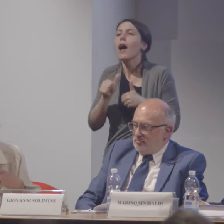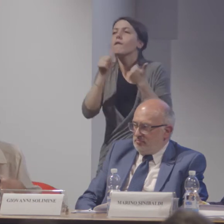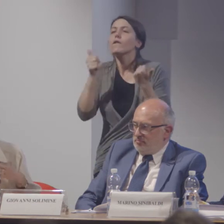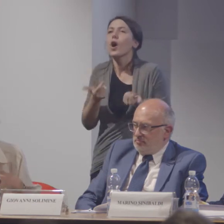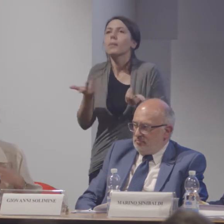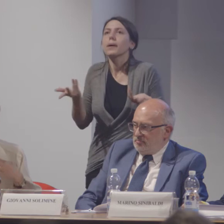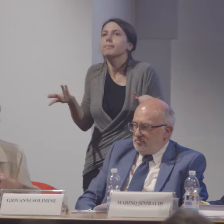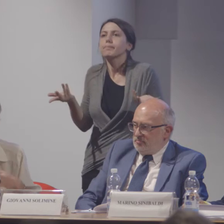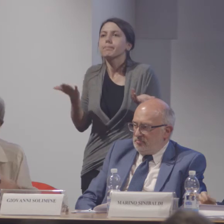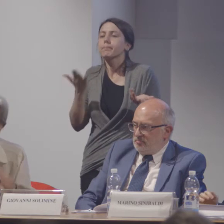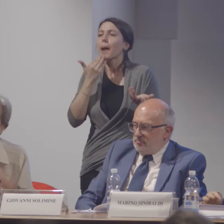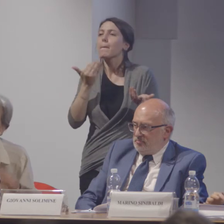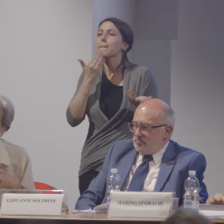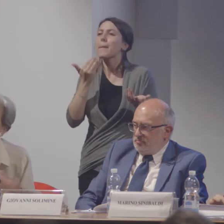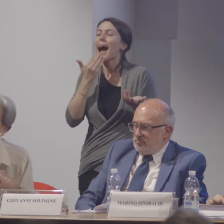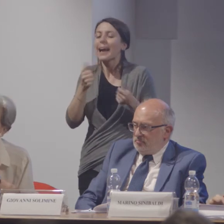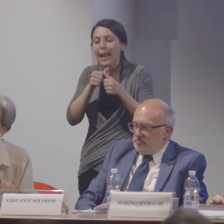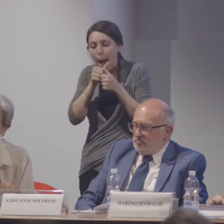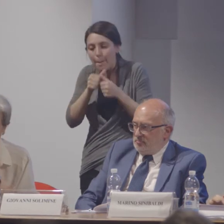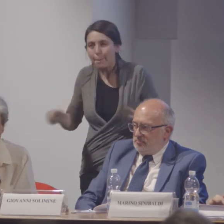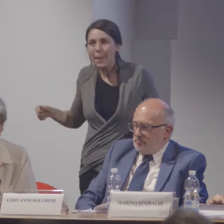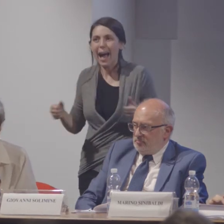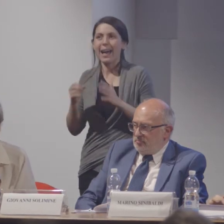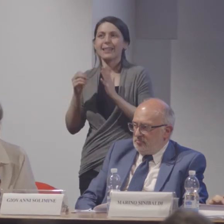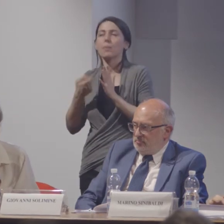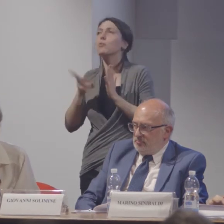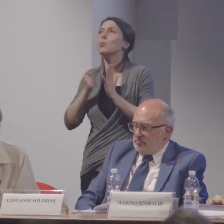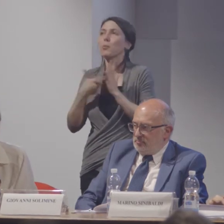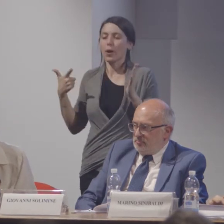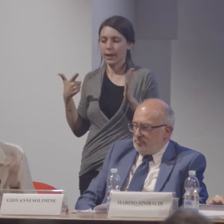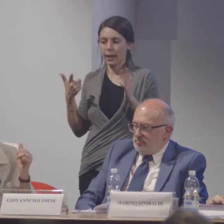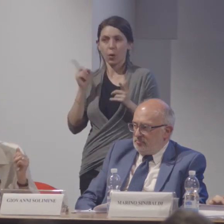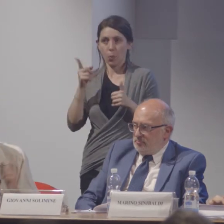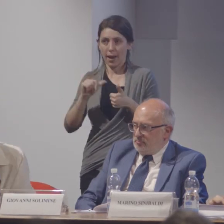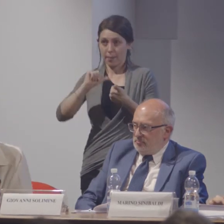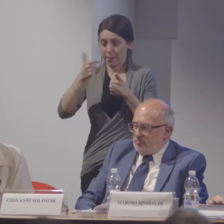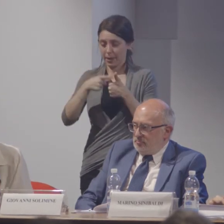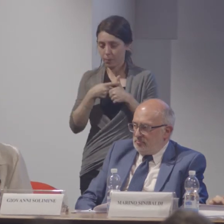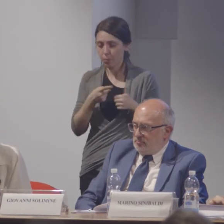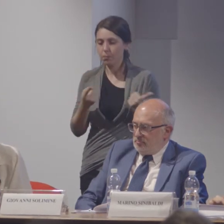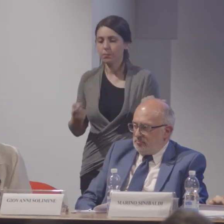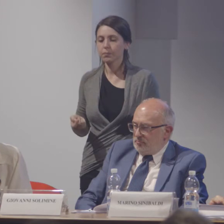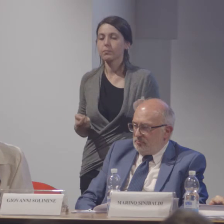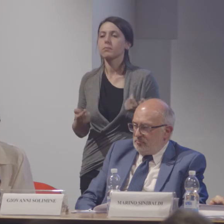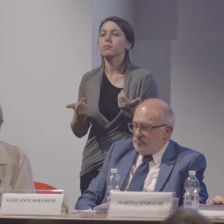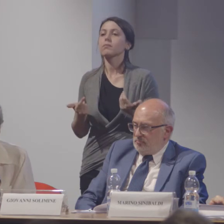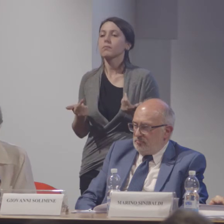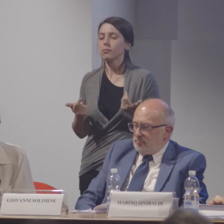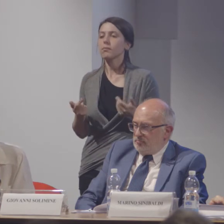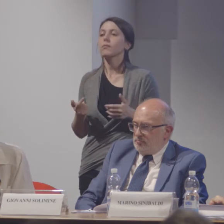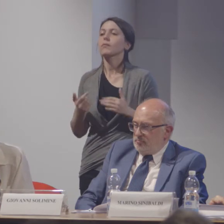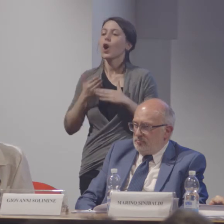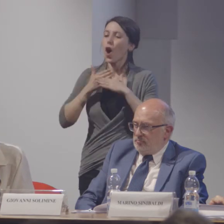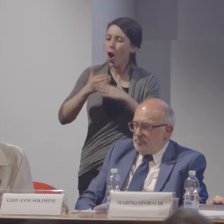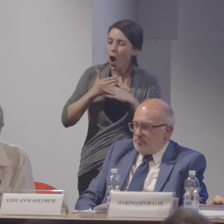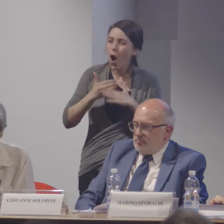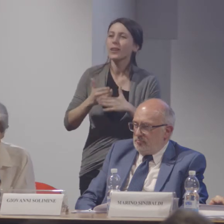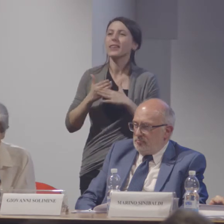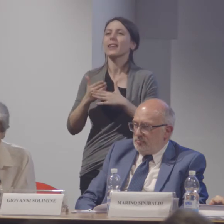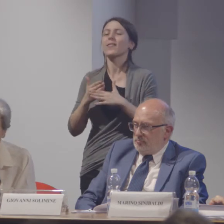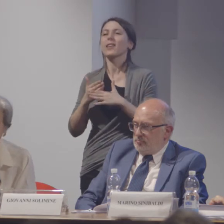di quello che secondo lui erano i punti essenziali, che erano: primo, sviluppare e condividere una